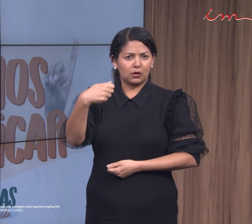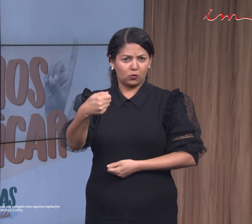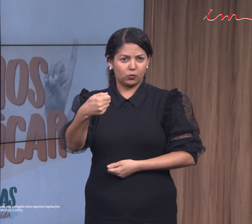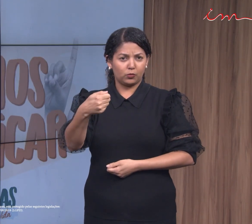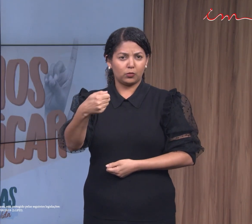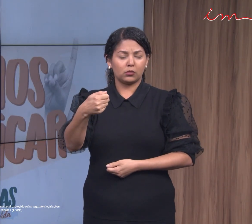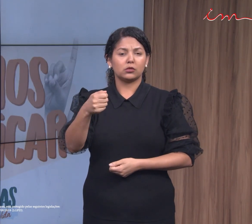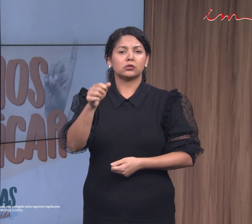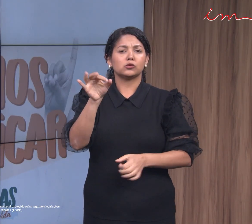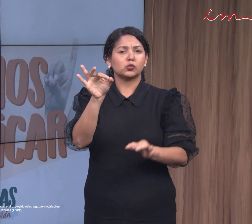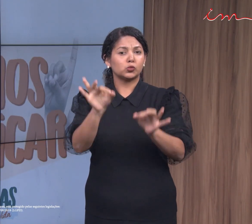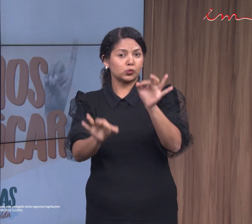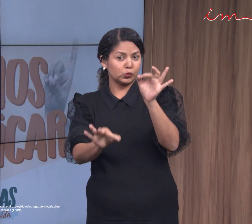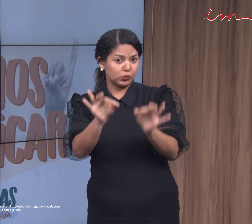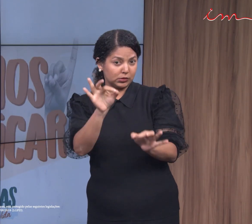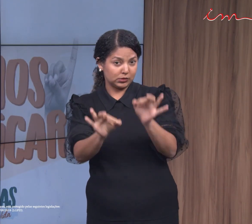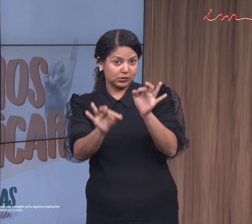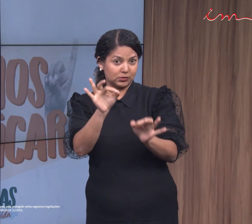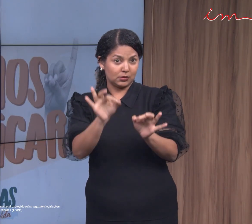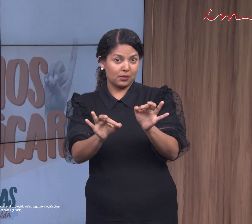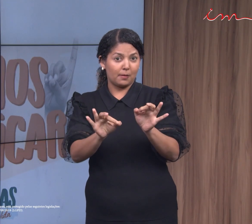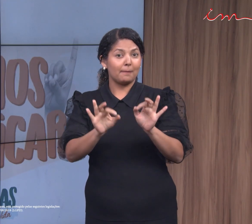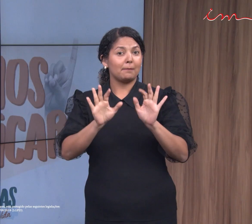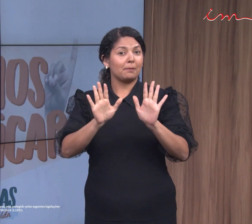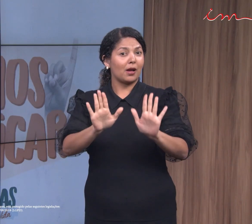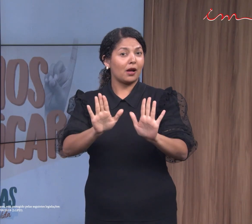de juiz.